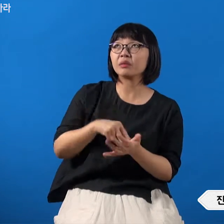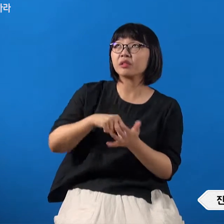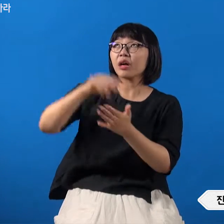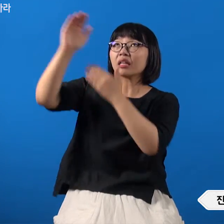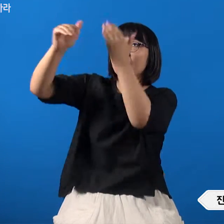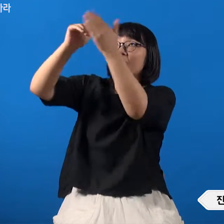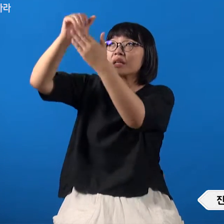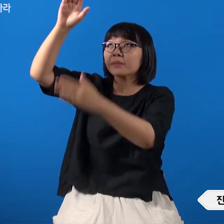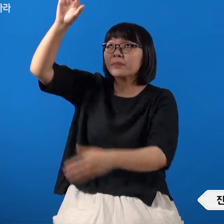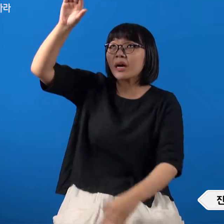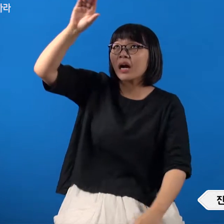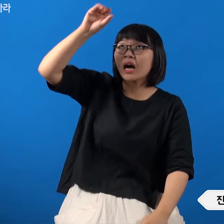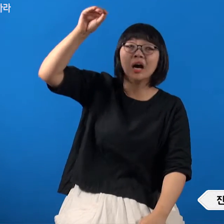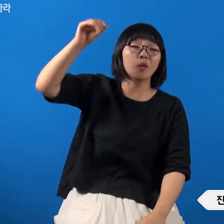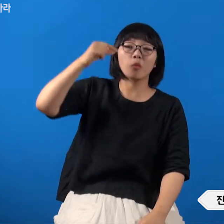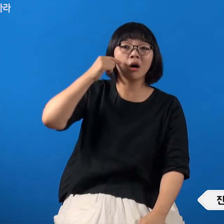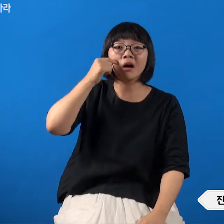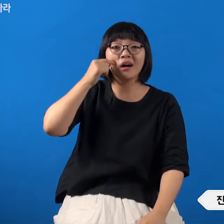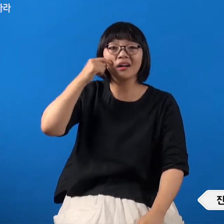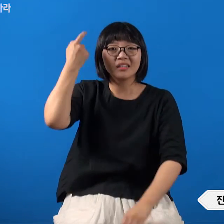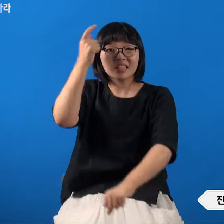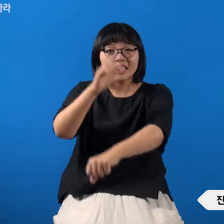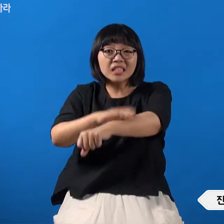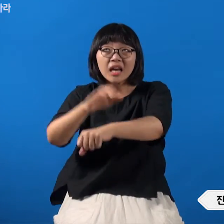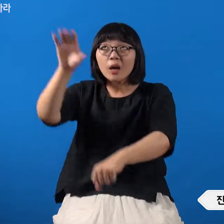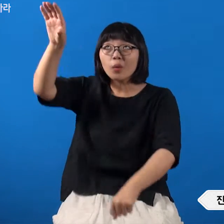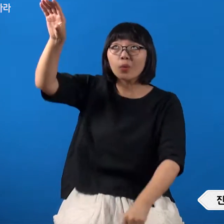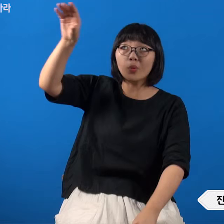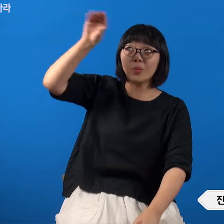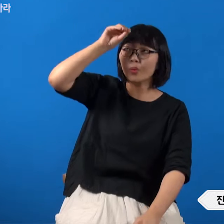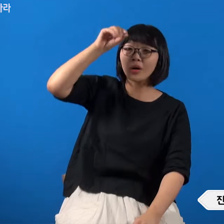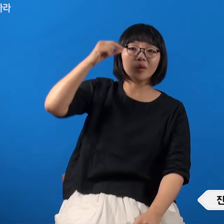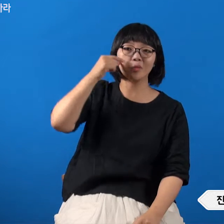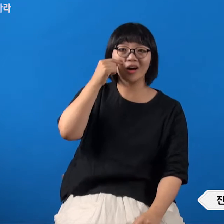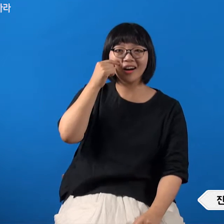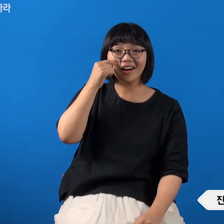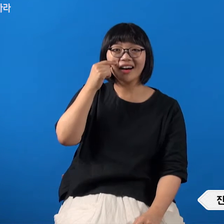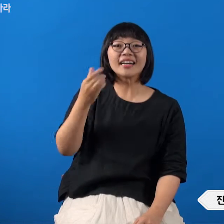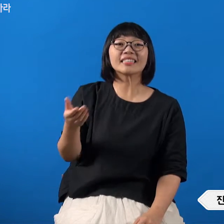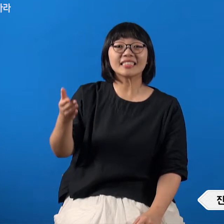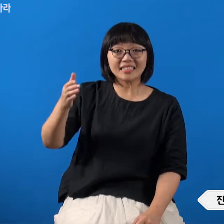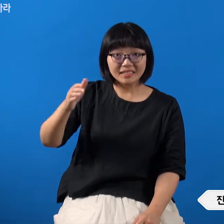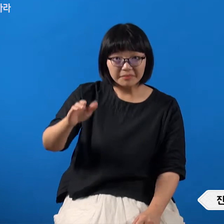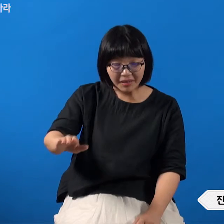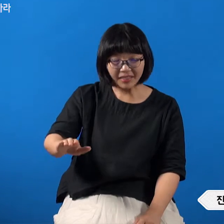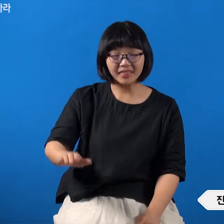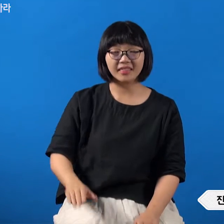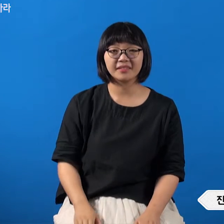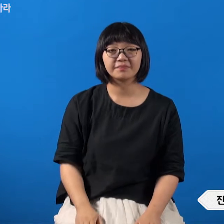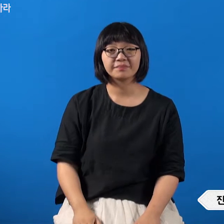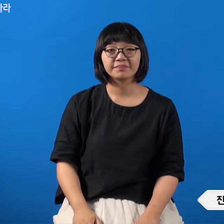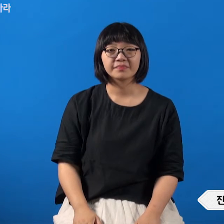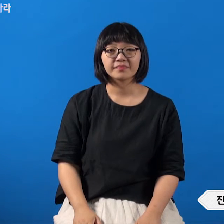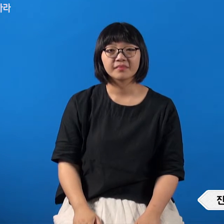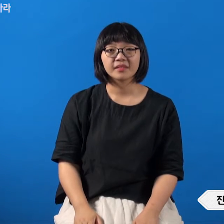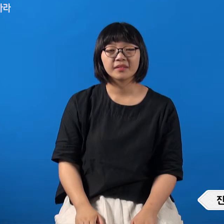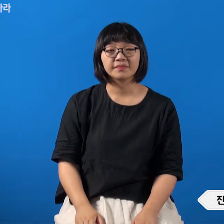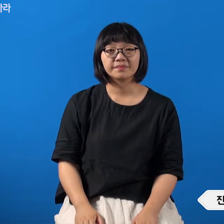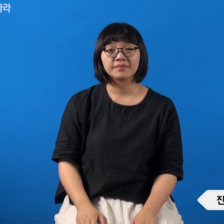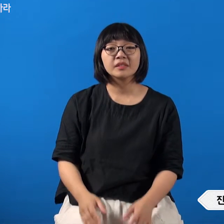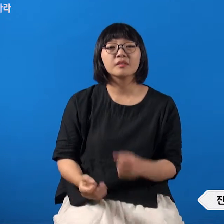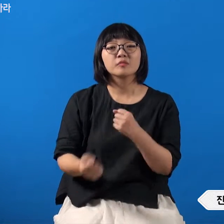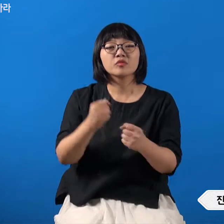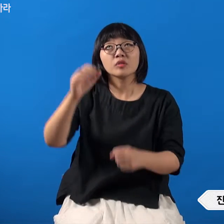지혜를 닮을 수가 없습니다. 그런데 하나님의 형상 가운데 우리가 가장 가깝게 닮을 수 있는 것이 있다면